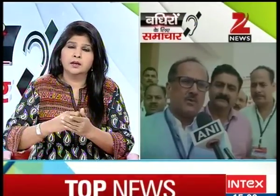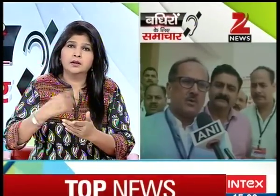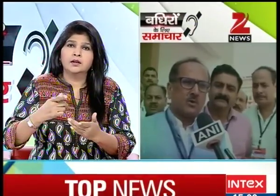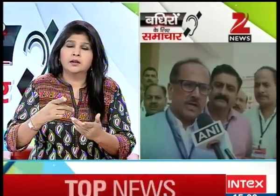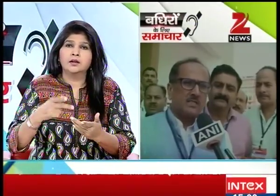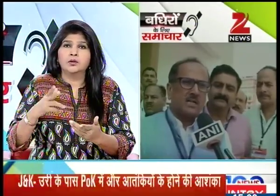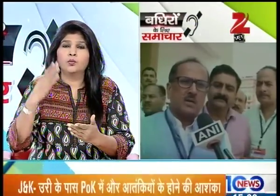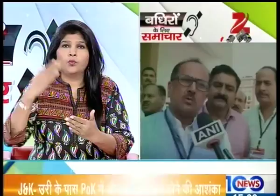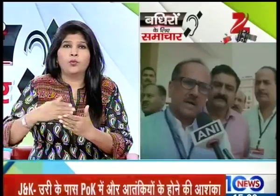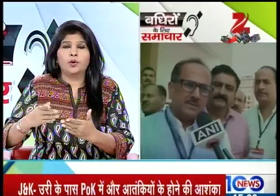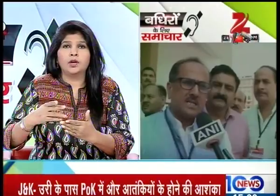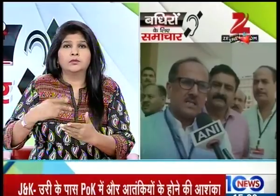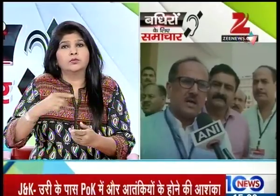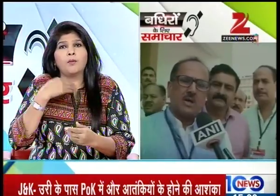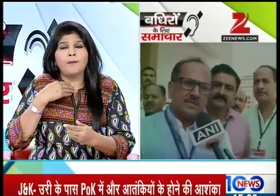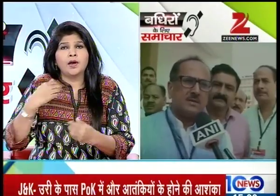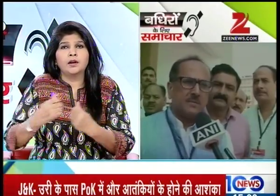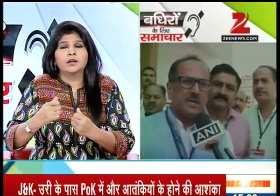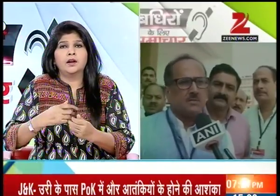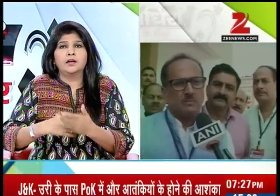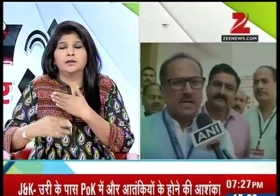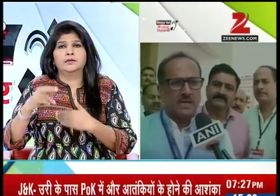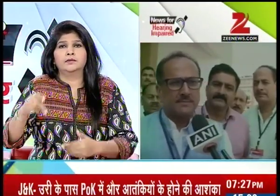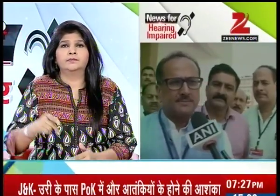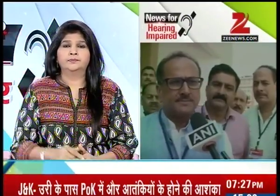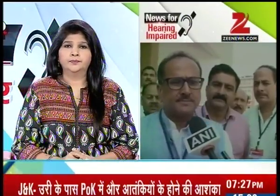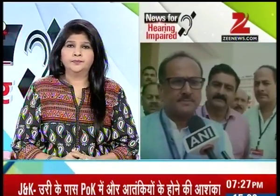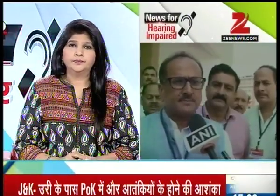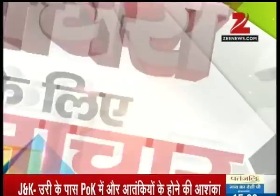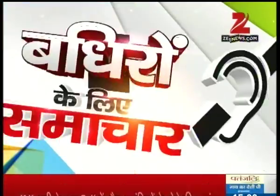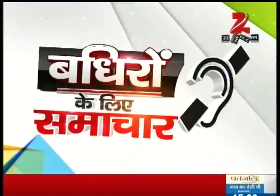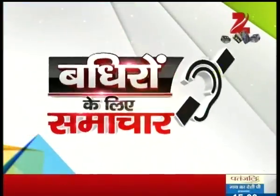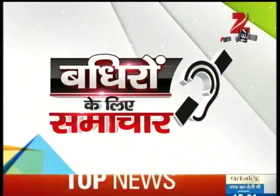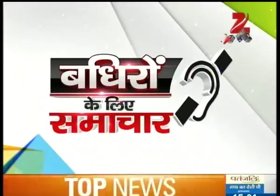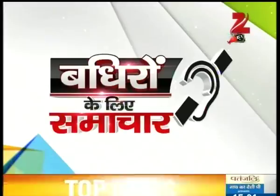है सिर्फ उनको रोका नहीं जाता, उनको मारा भी जाता है, और काफ़ी से मिलिटेंट्स में मारे गए हैं।